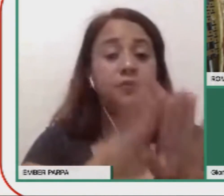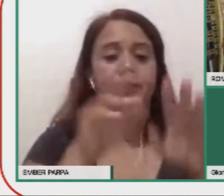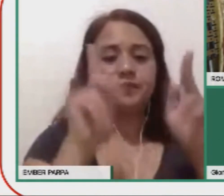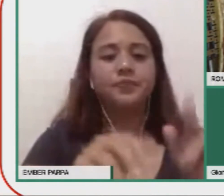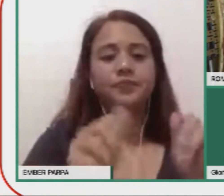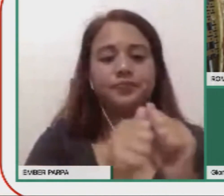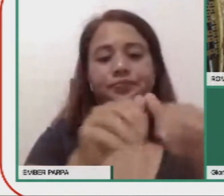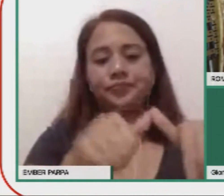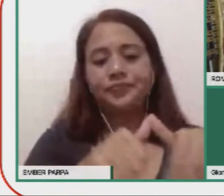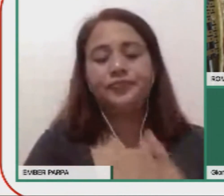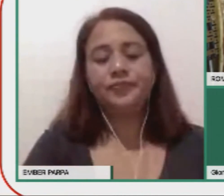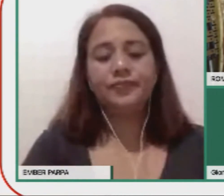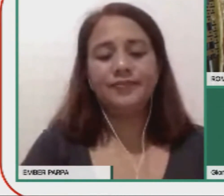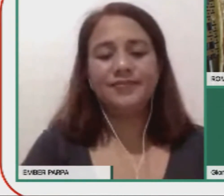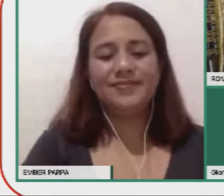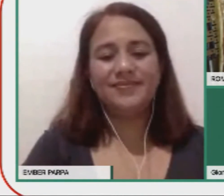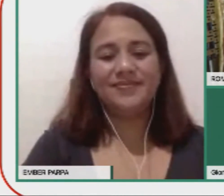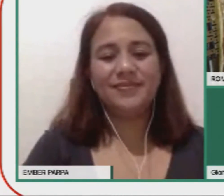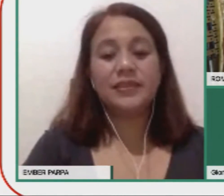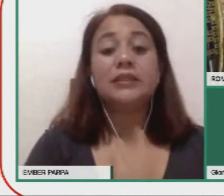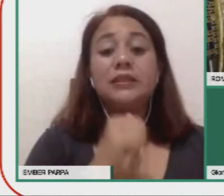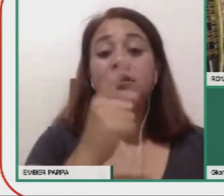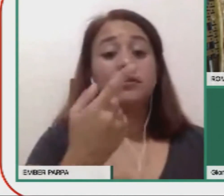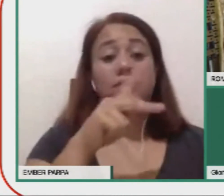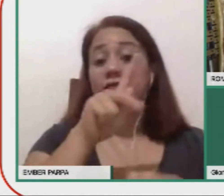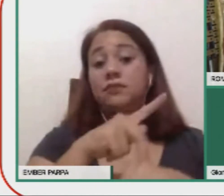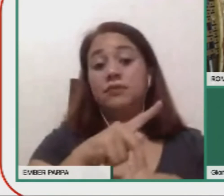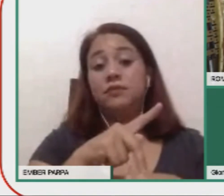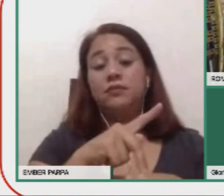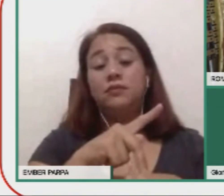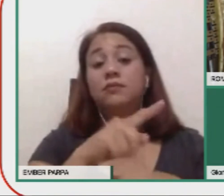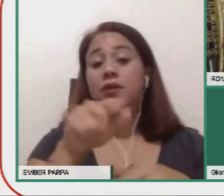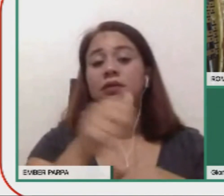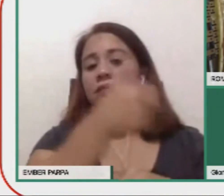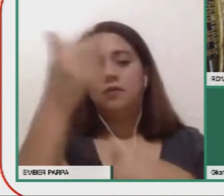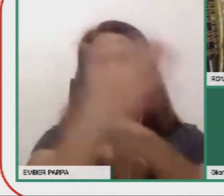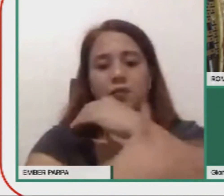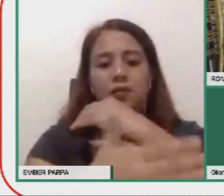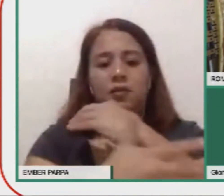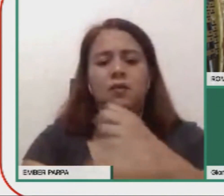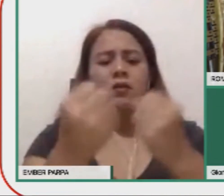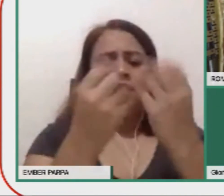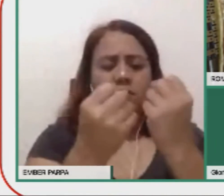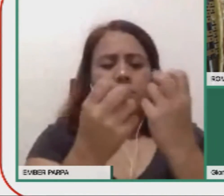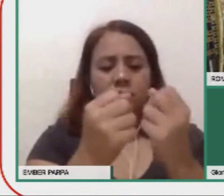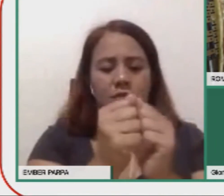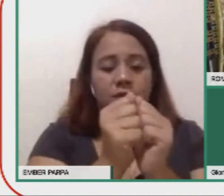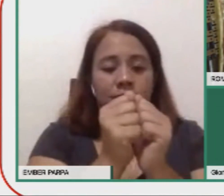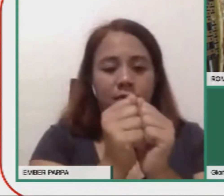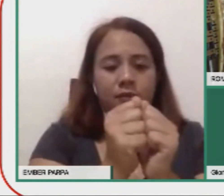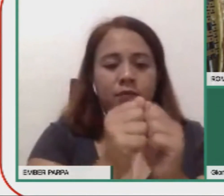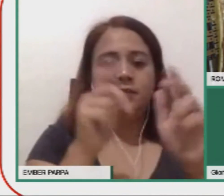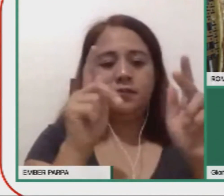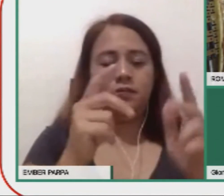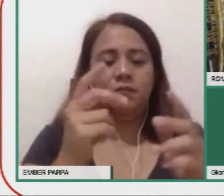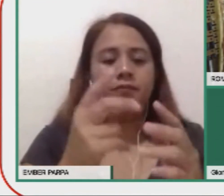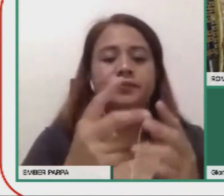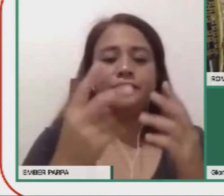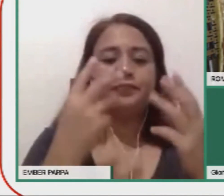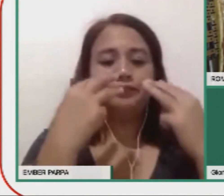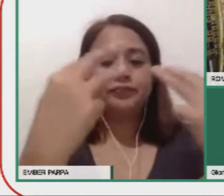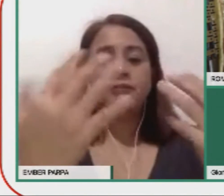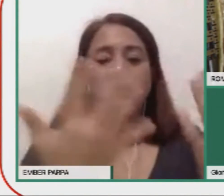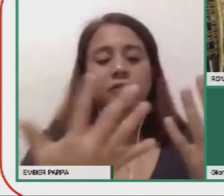disability, hindi lamang sa Pilipinas, kundi sa ibang bansa. Napakarami po natin mga viewers sa ibang bansa